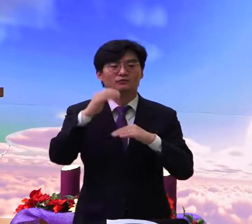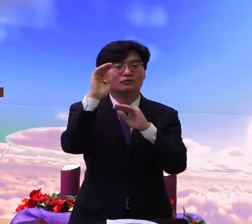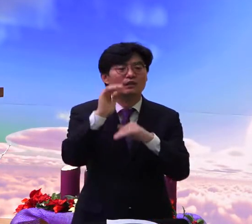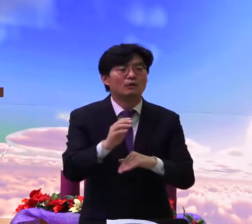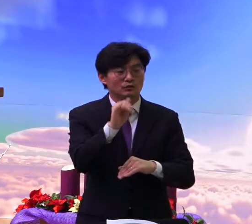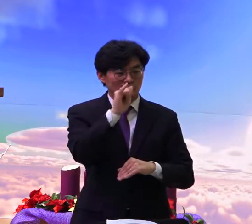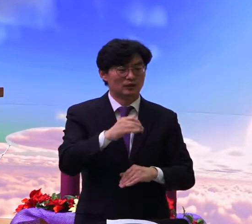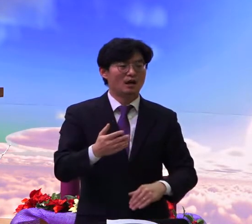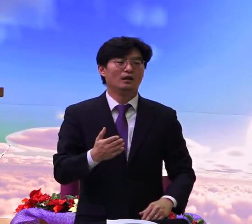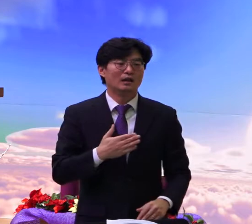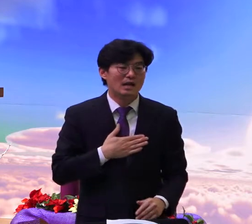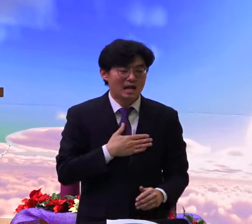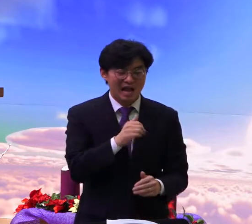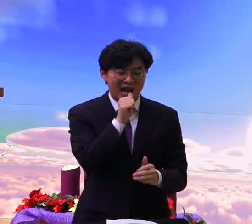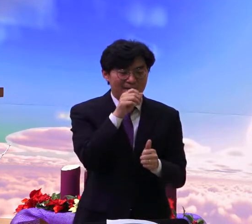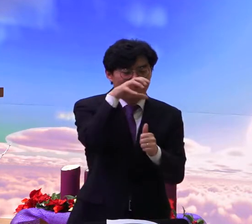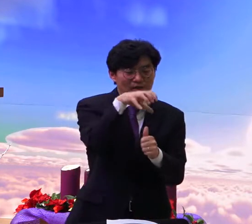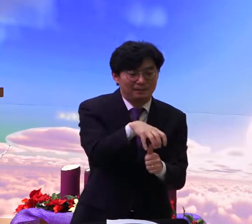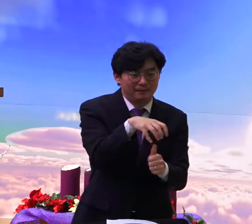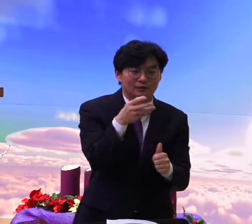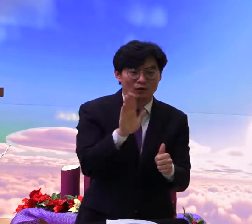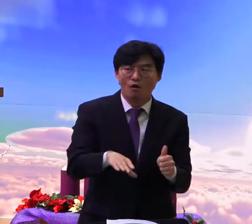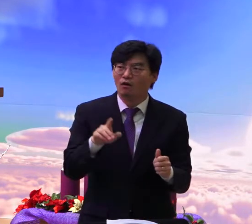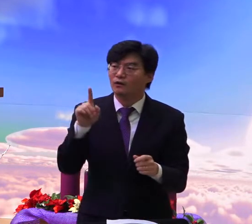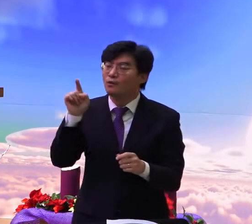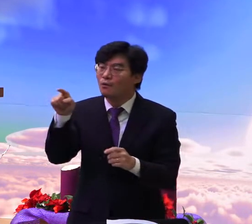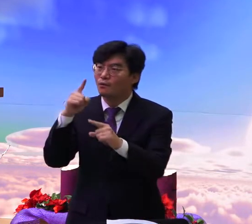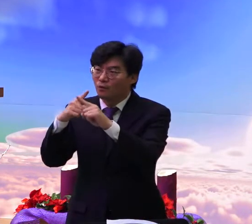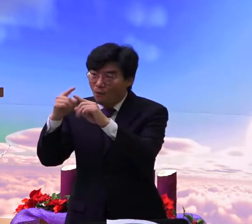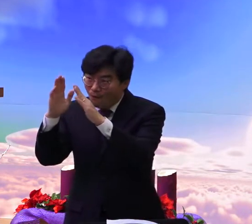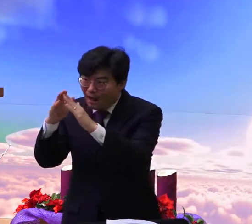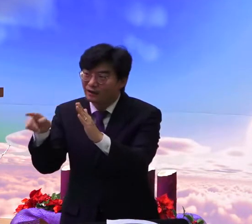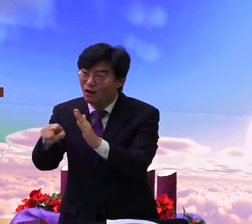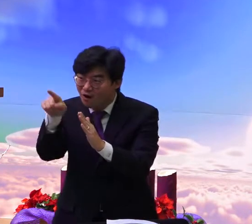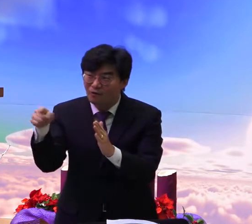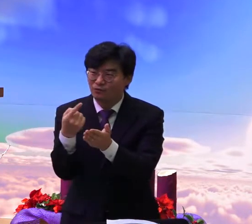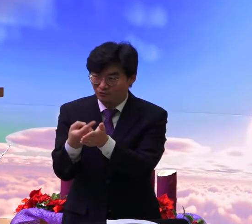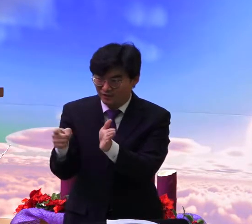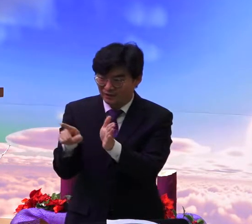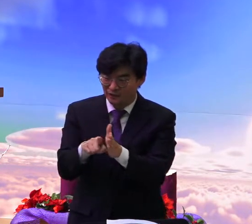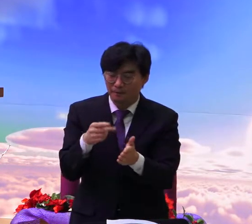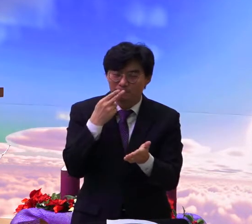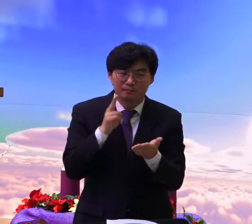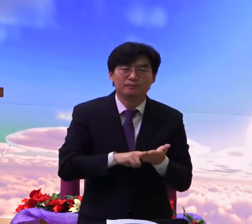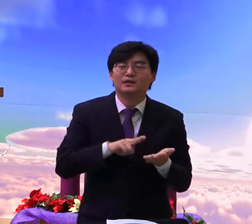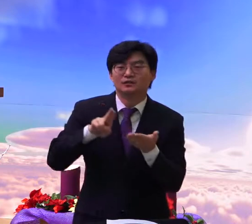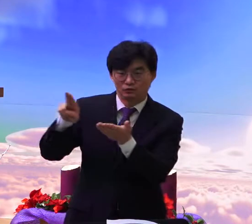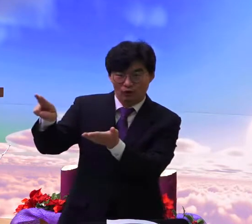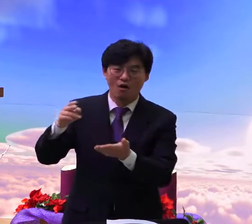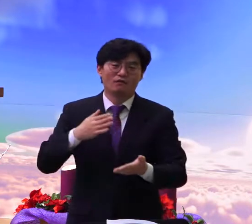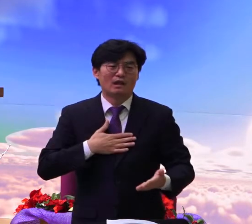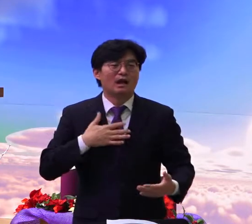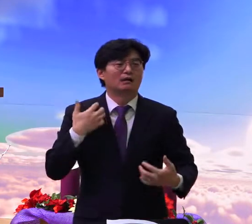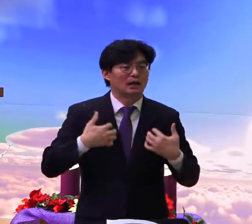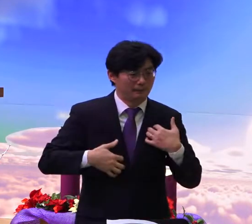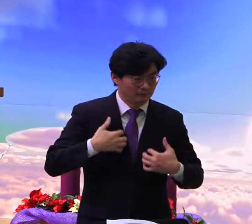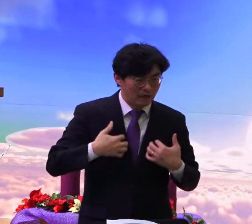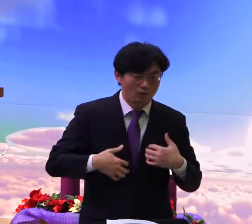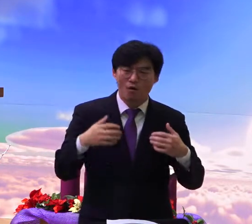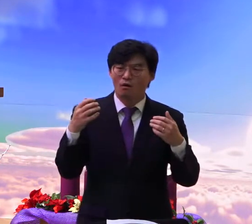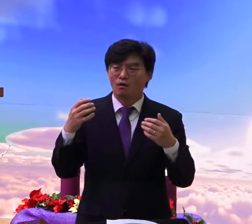감옥에 있으면서도 에베소 교회 성도들을 축복하고 에베소 교회 성도들 그 삶 속에 하나님 주신 은혜와 평강이